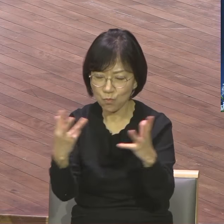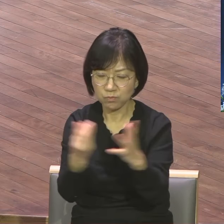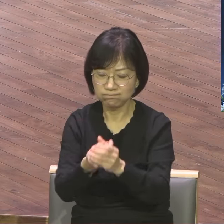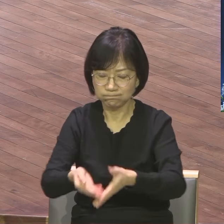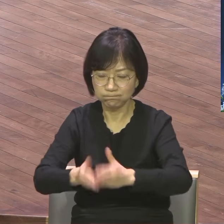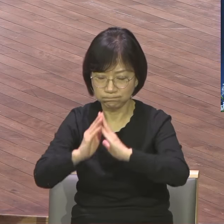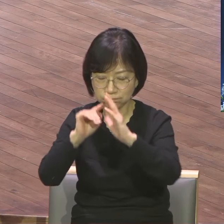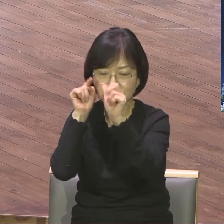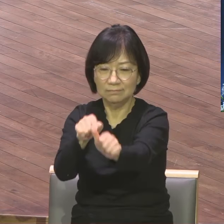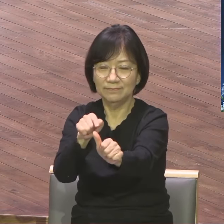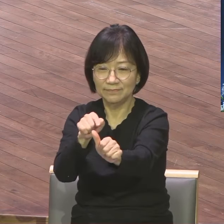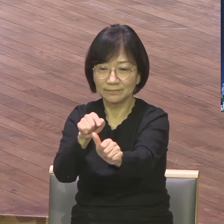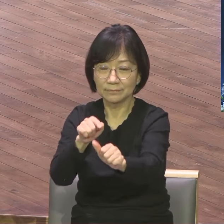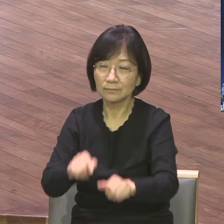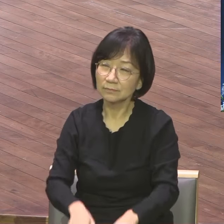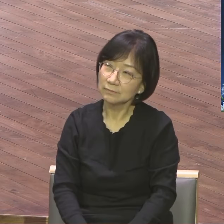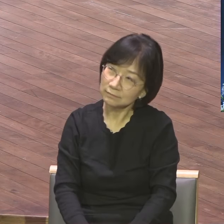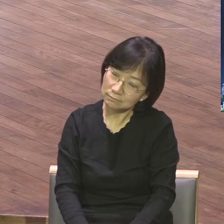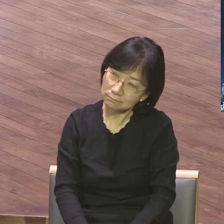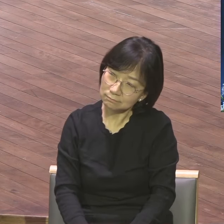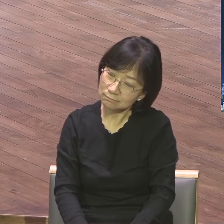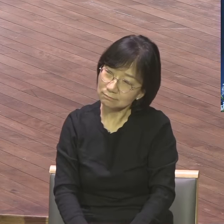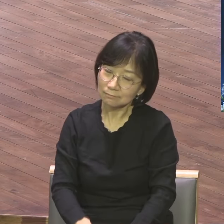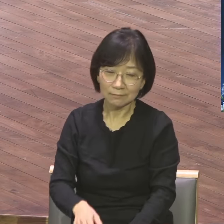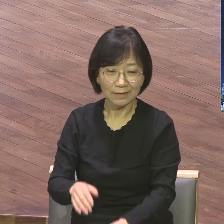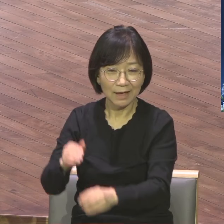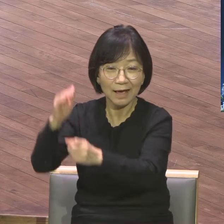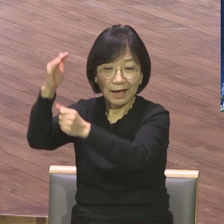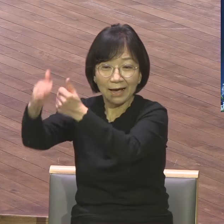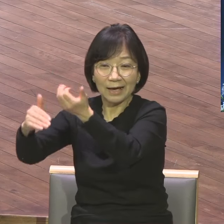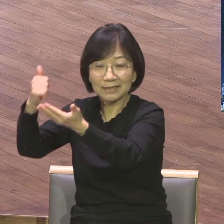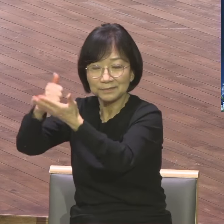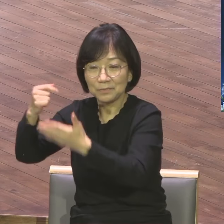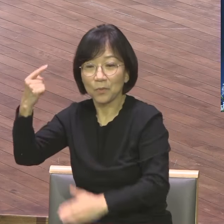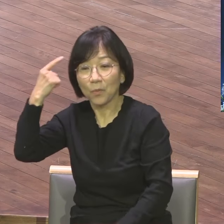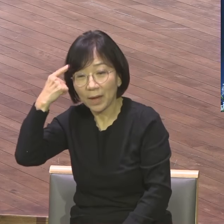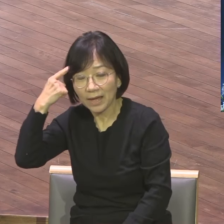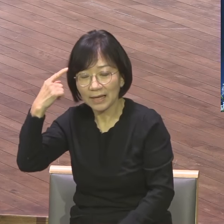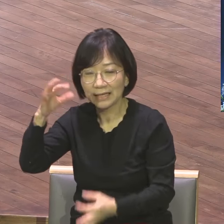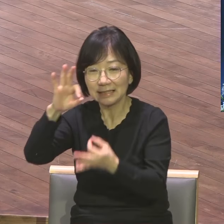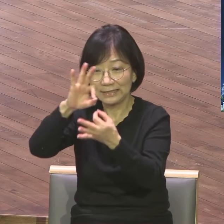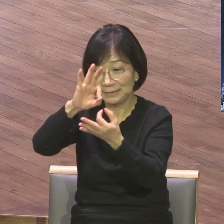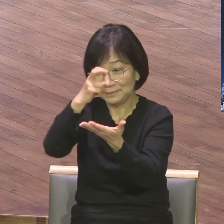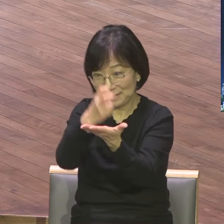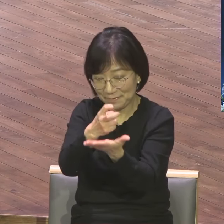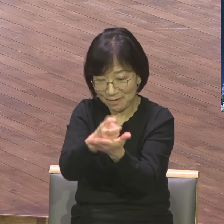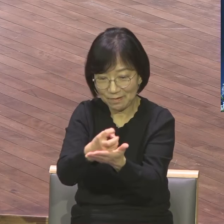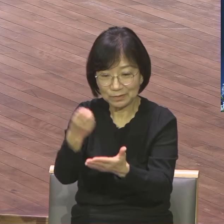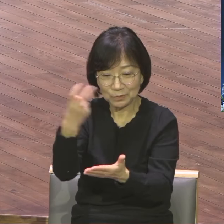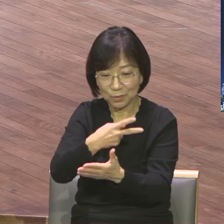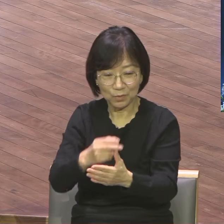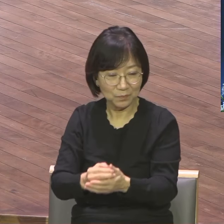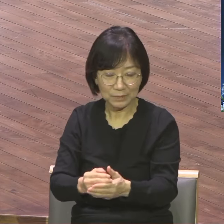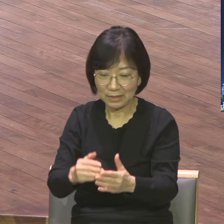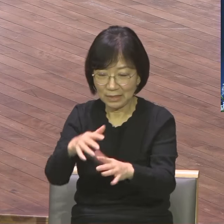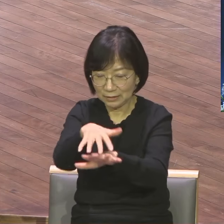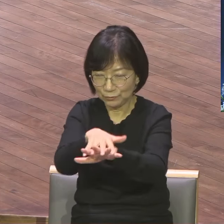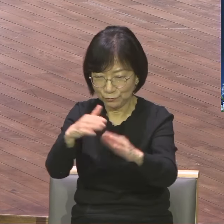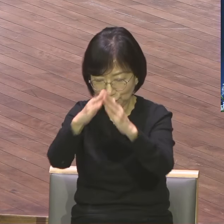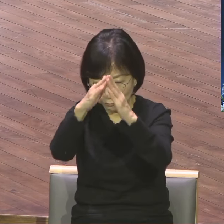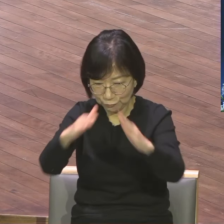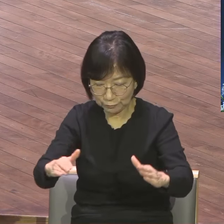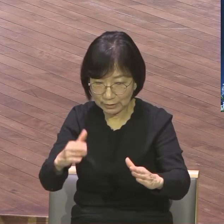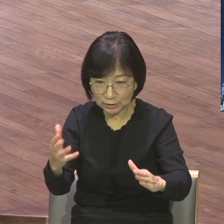주셨어요. 도대체 하나님께서는 이스라엘 백성들에게 왜 십계명과 율법의 시행규칙 70여